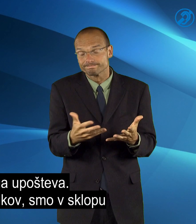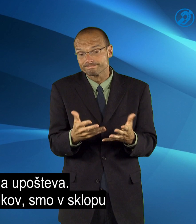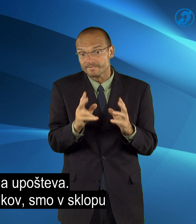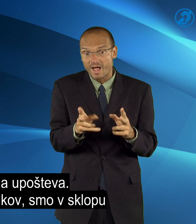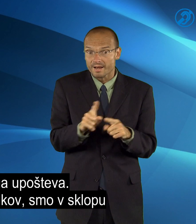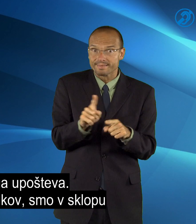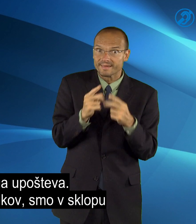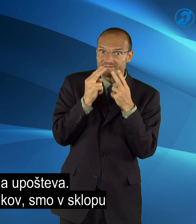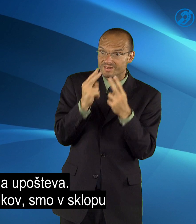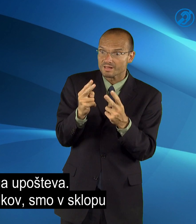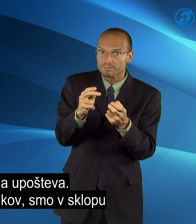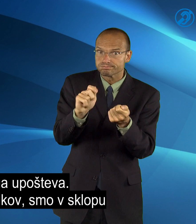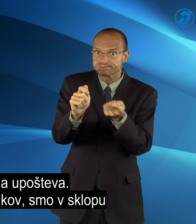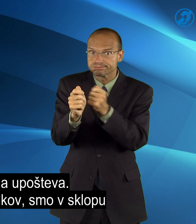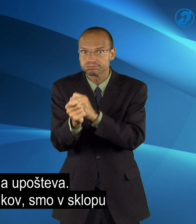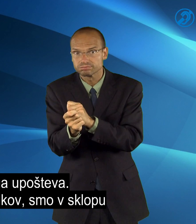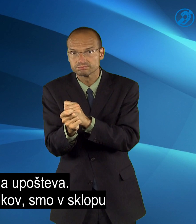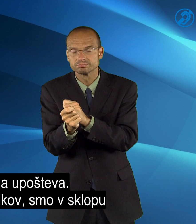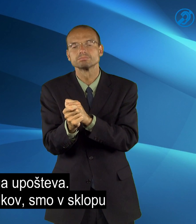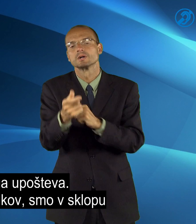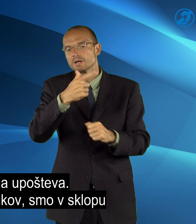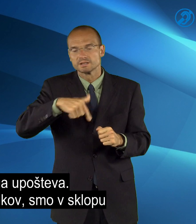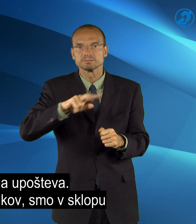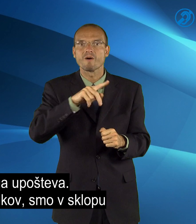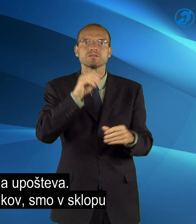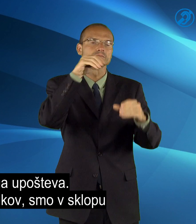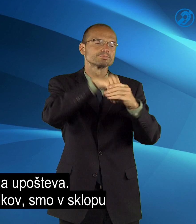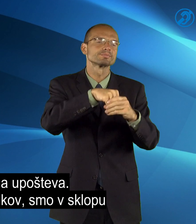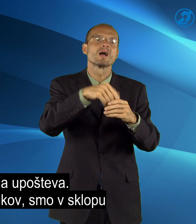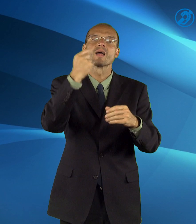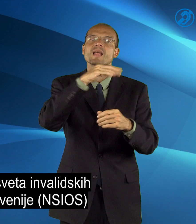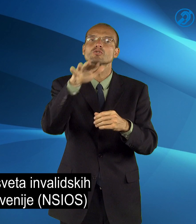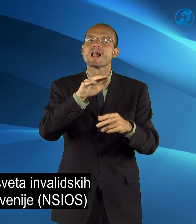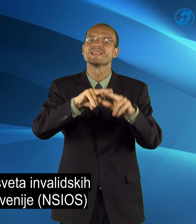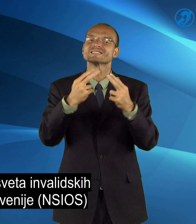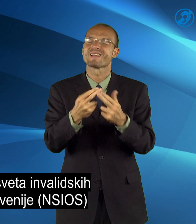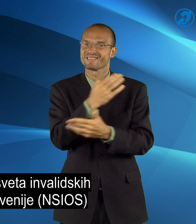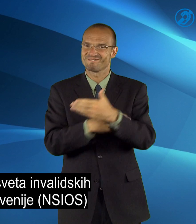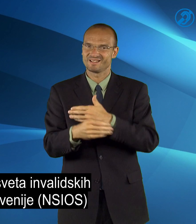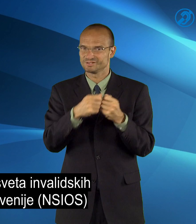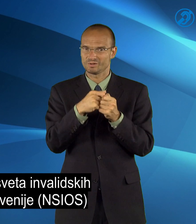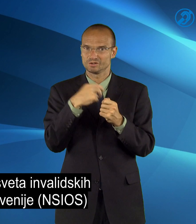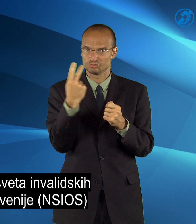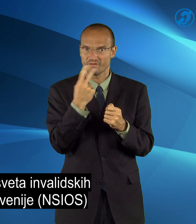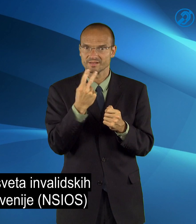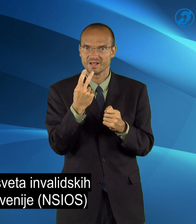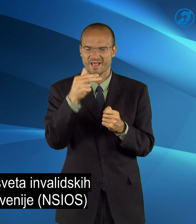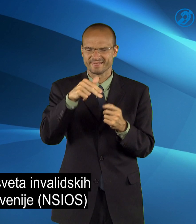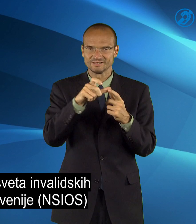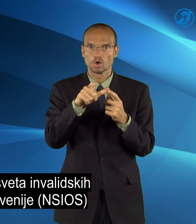Ker ni videti premikov, smo v sklopu Nacionalnega sveta invalidskih organizacij Slovenije aktivni pri pisanju novih